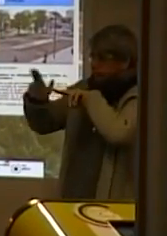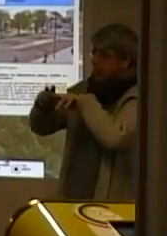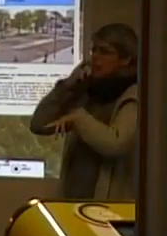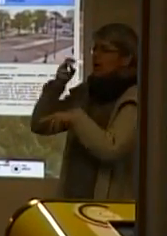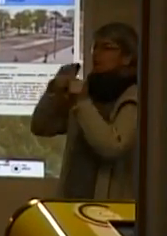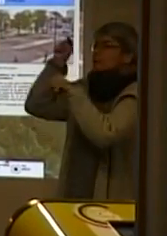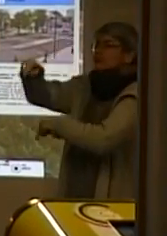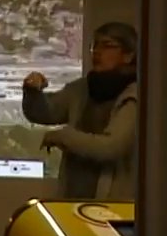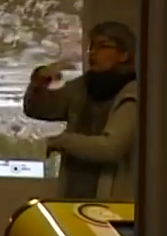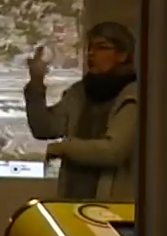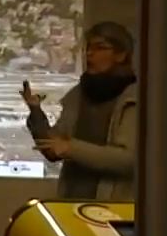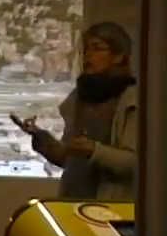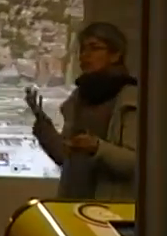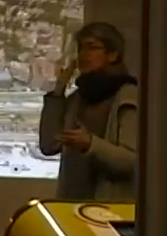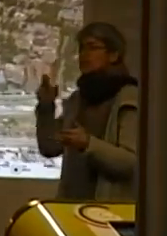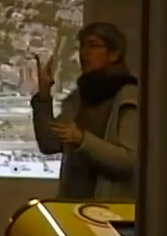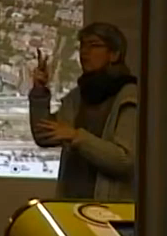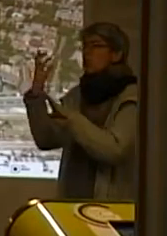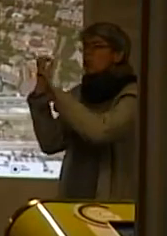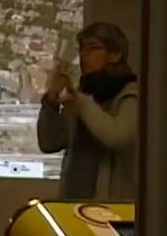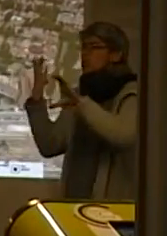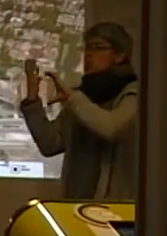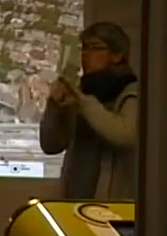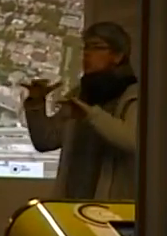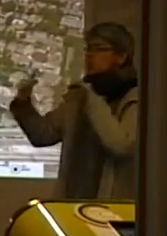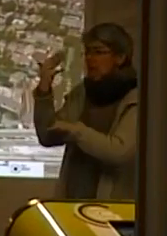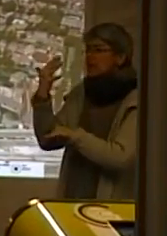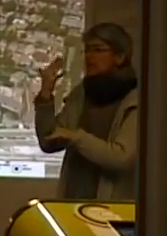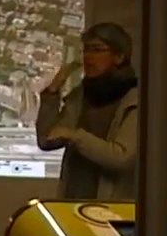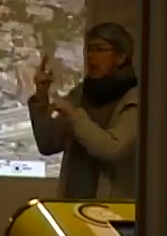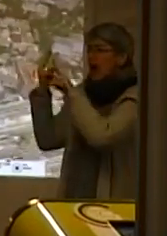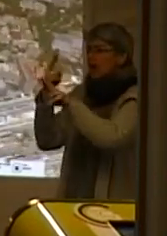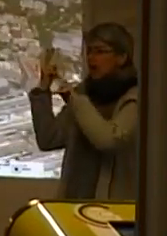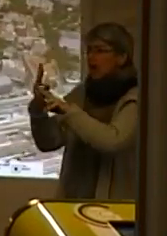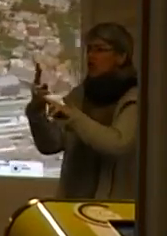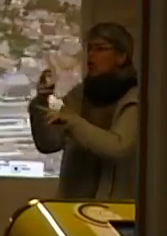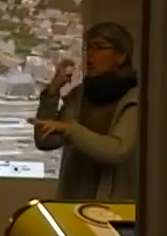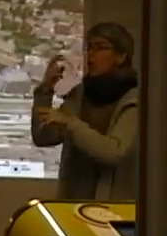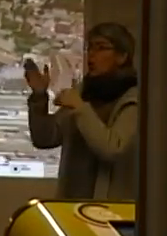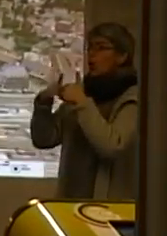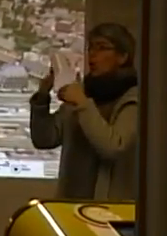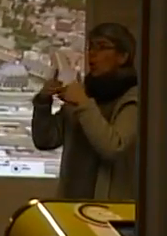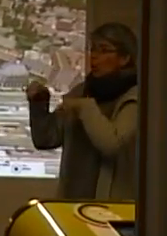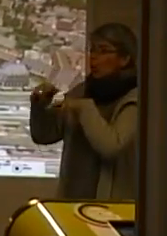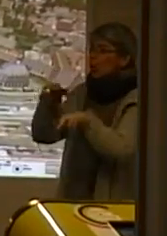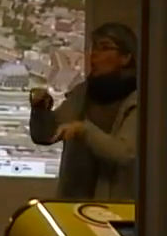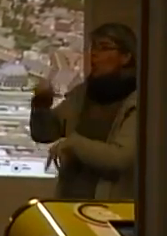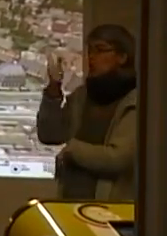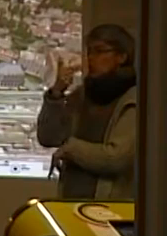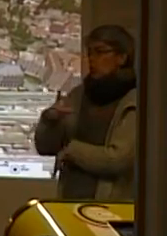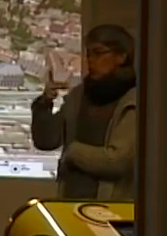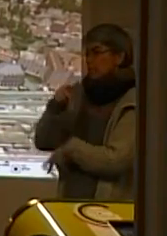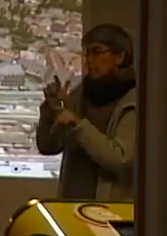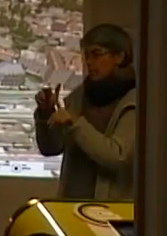côté nord, hein, là où tous vos bus, à vous, le taxi et tout ça, atterrissent du côté de la rue du 11 novembre. Hein. Donc là aussi, il y a